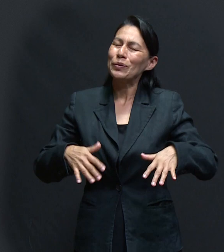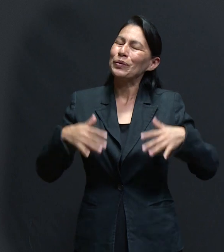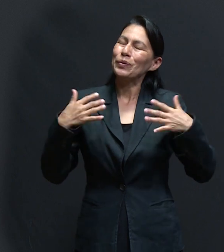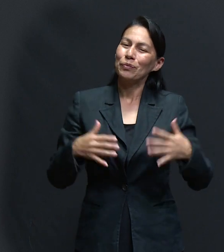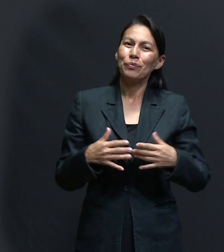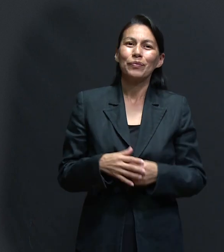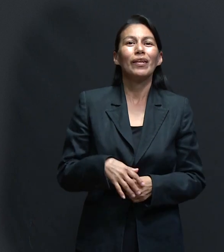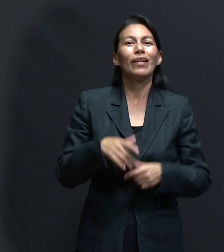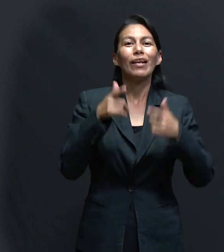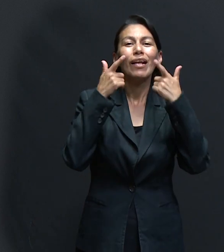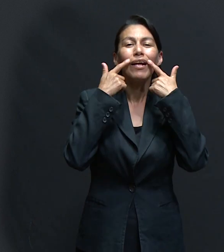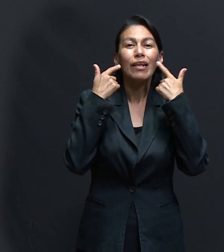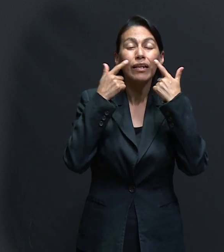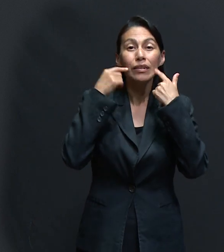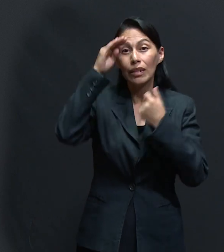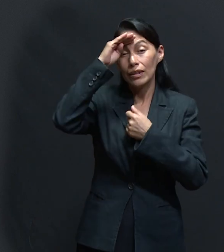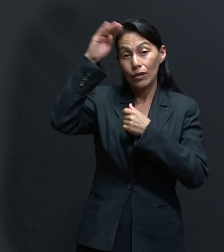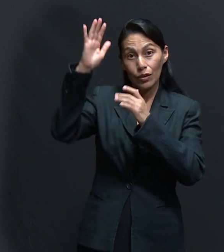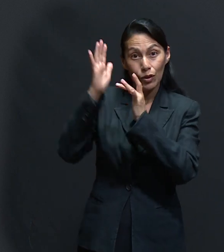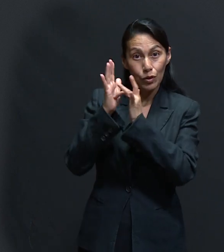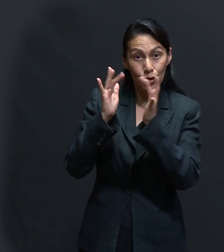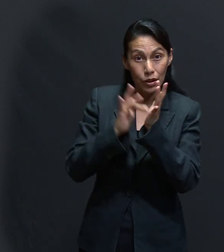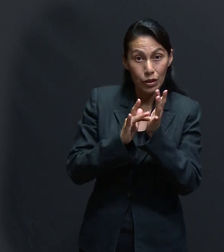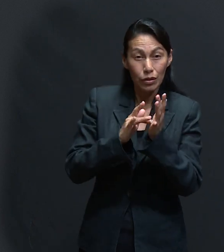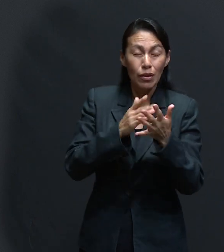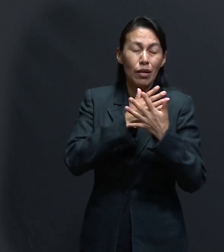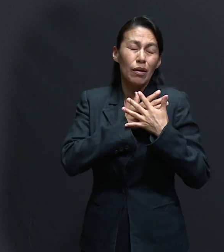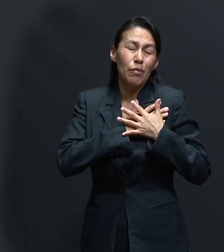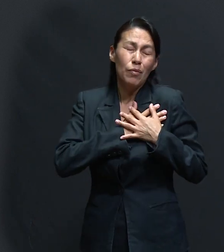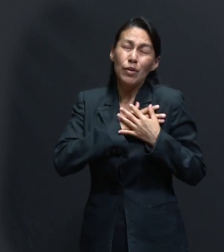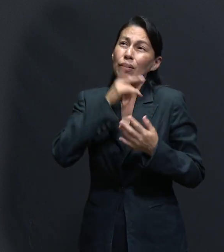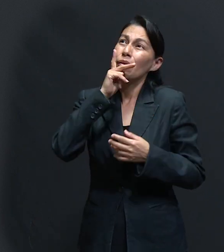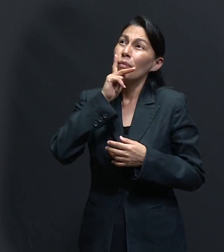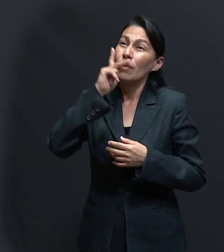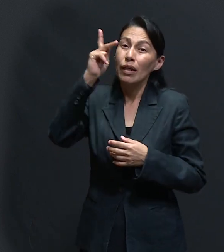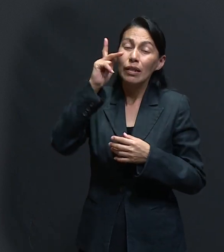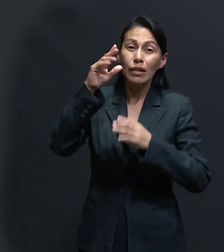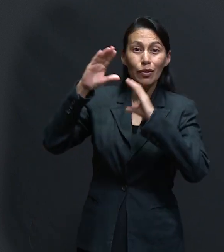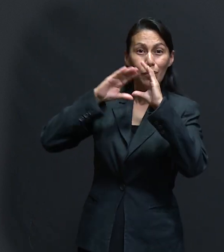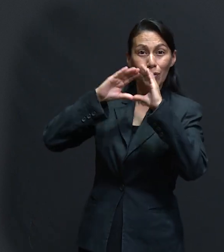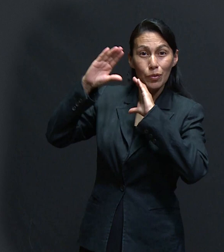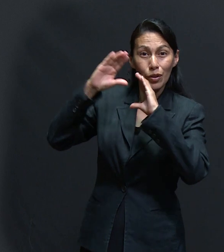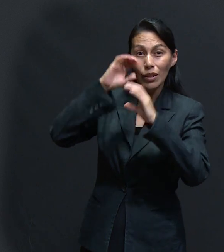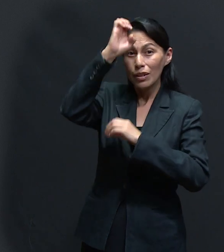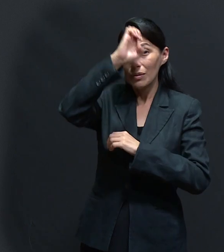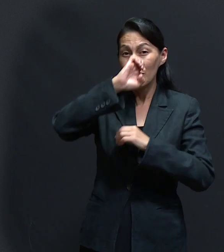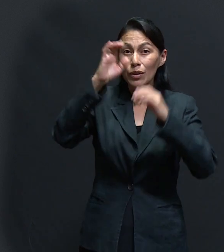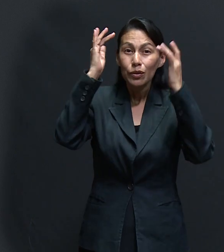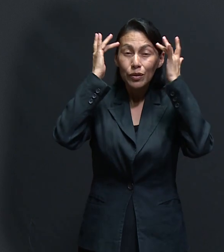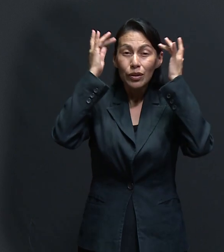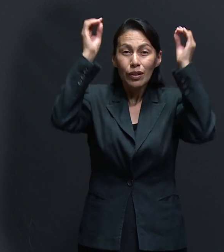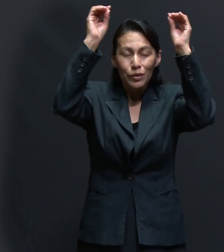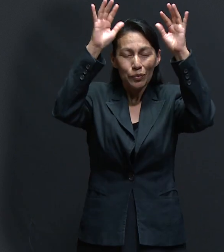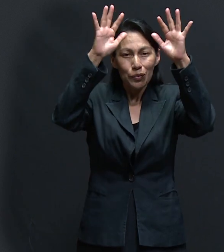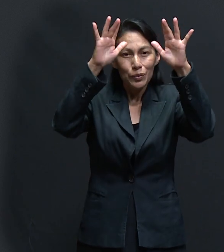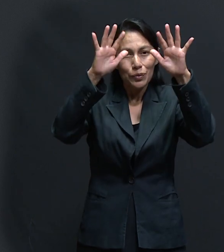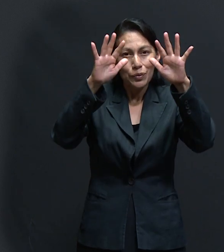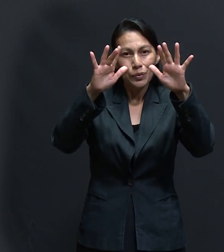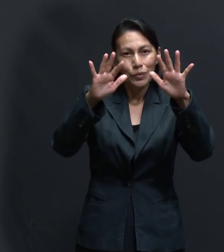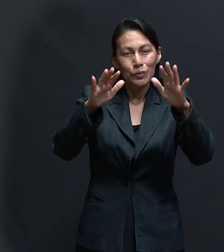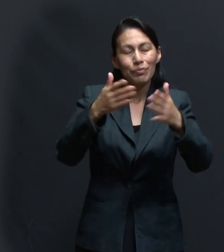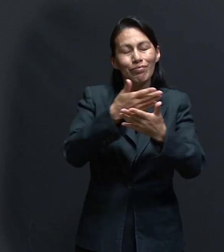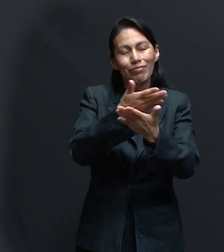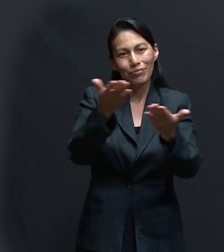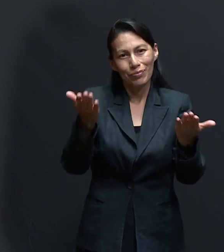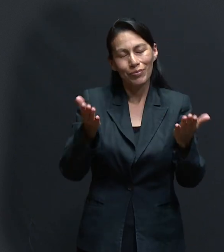jesucristo el amor del padre y la comunión con el espíritu santo sean